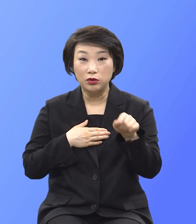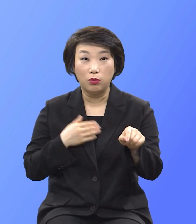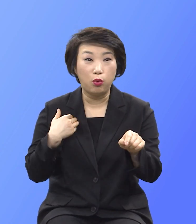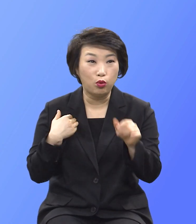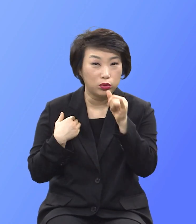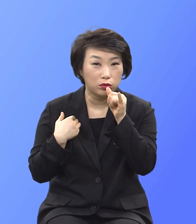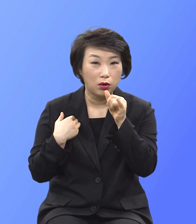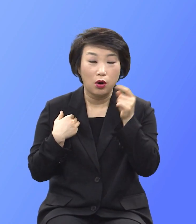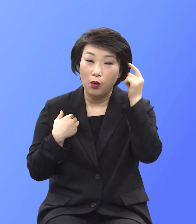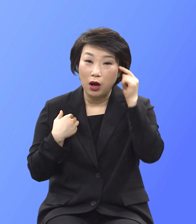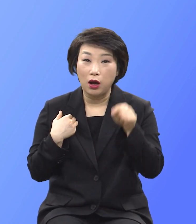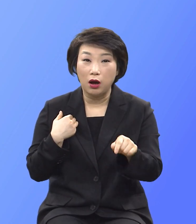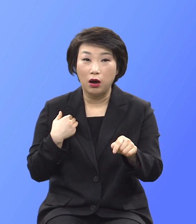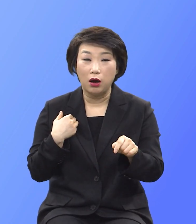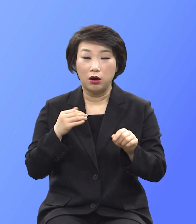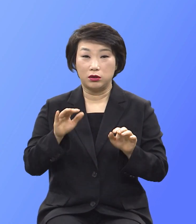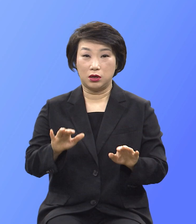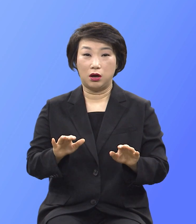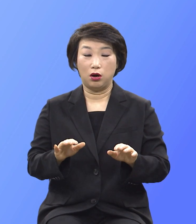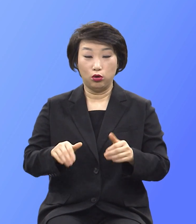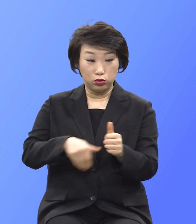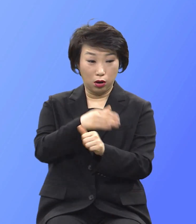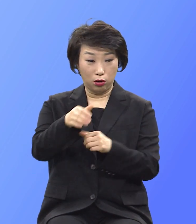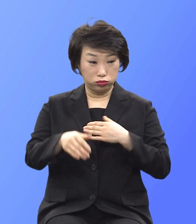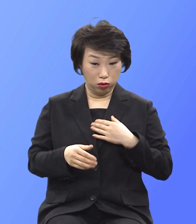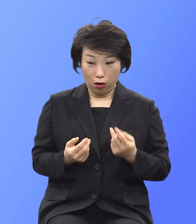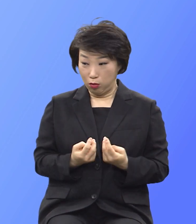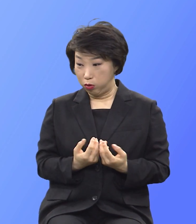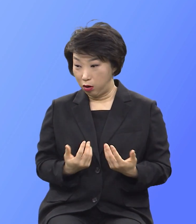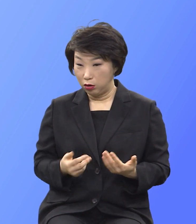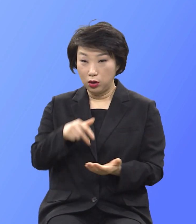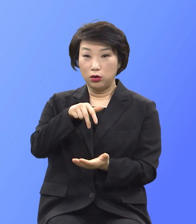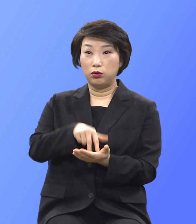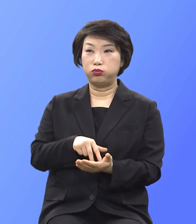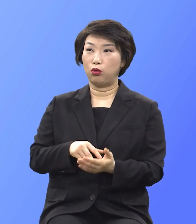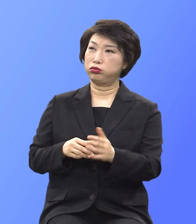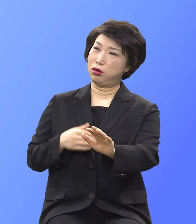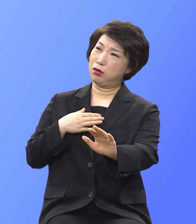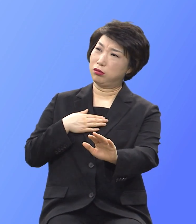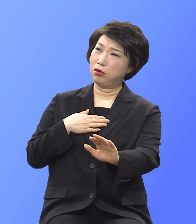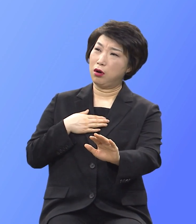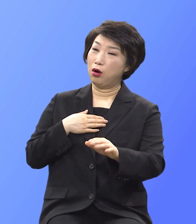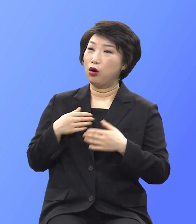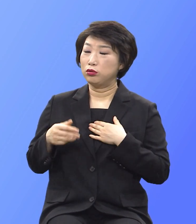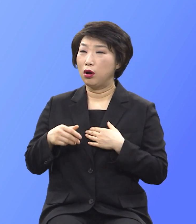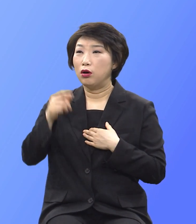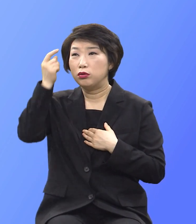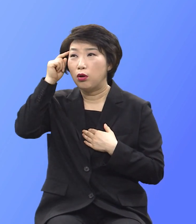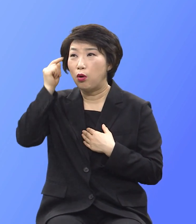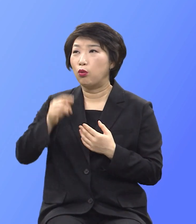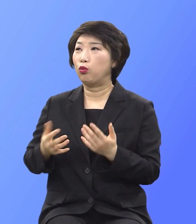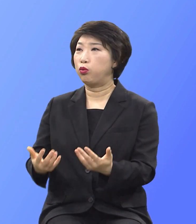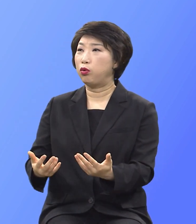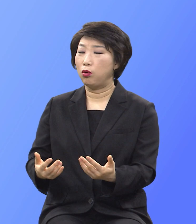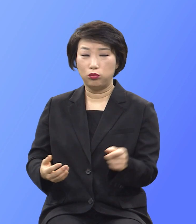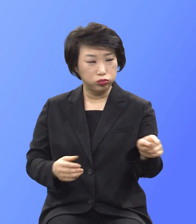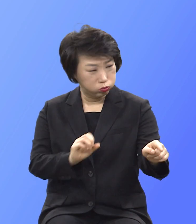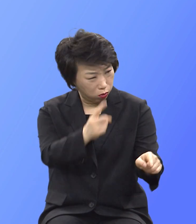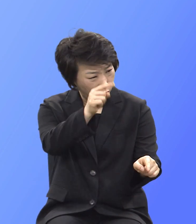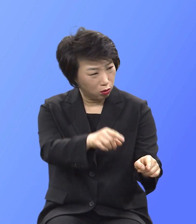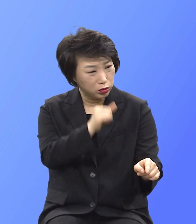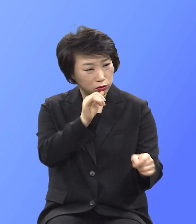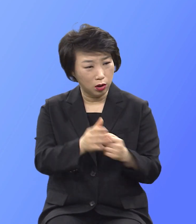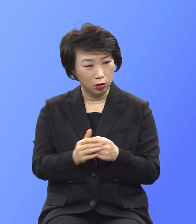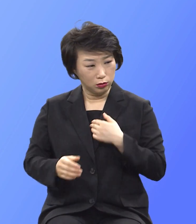몰라. 왜 모르느냐? 상황이 그렇고 환경이 그렇고 현실이 그렇고 네가